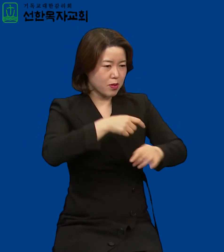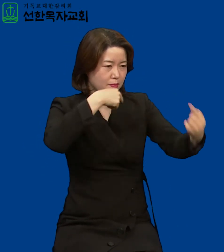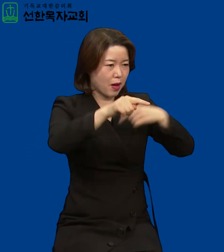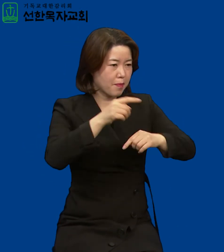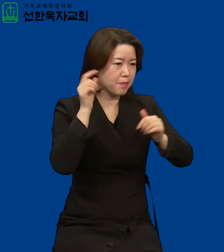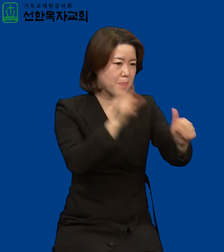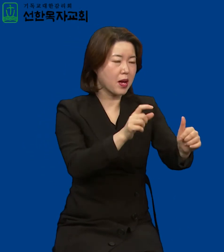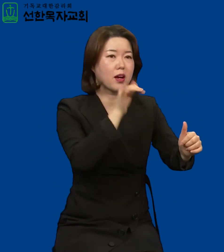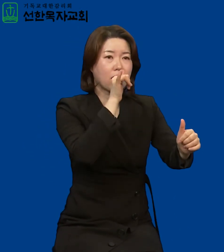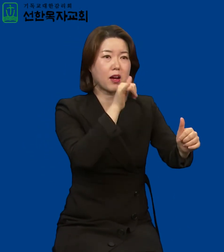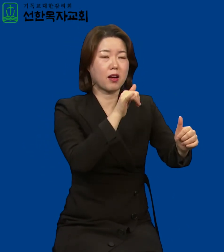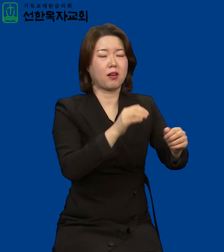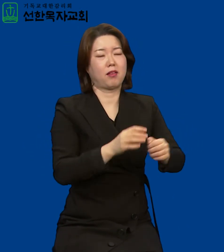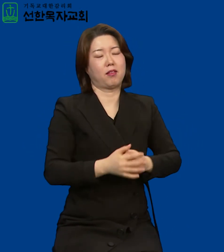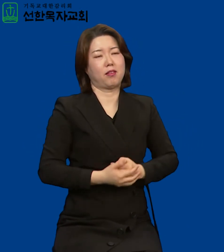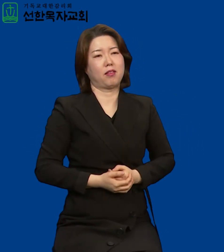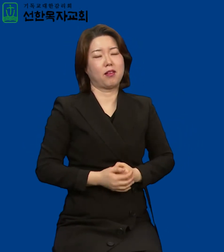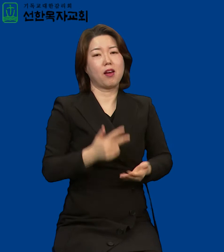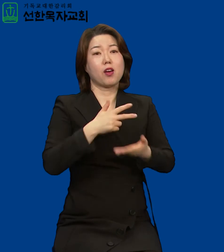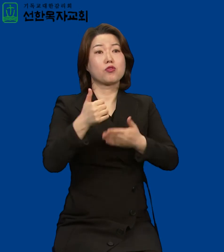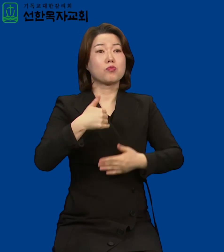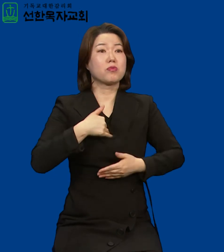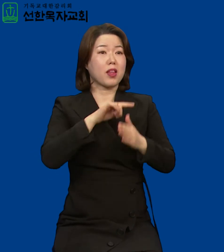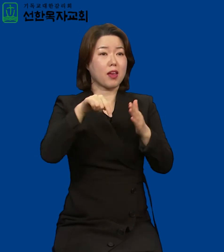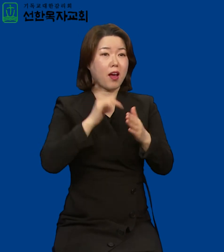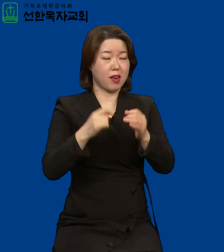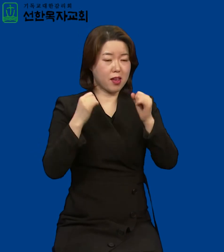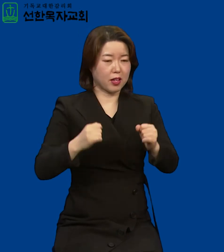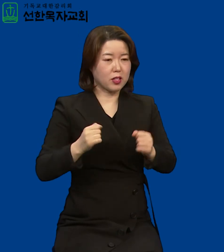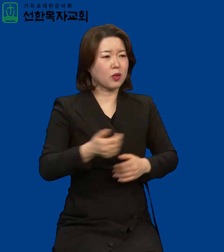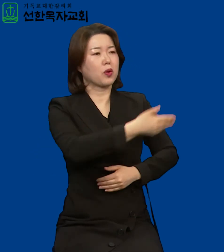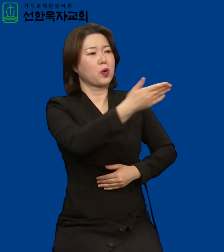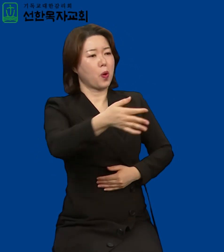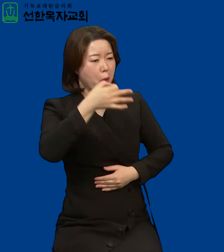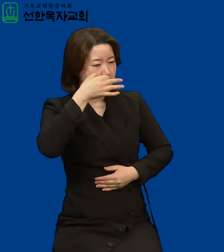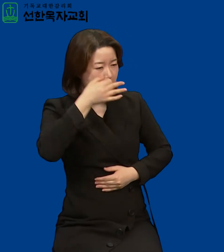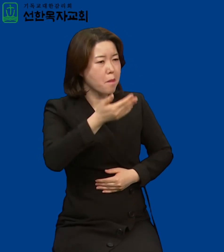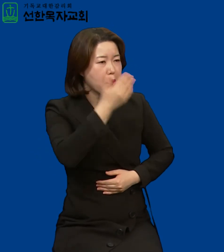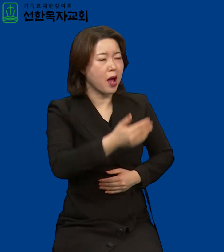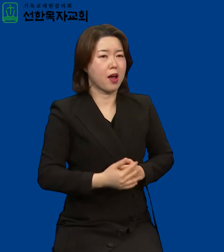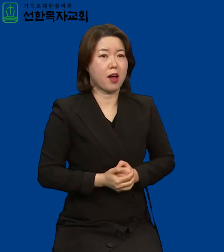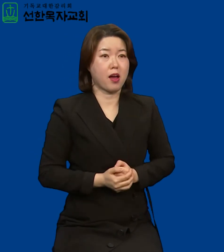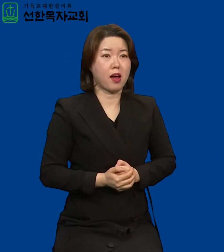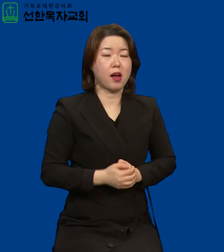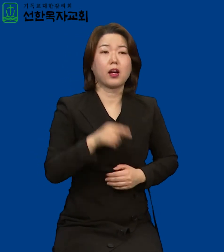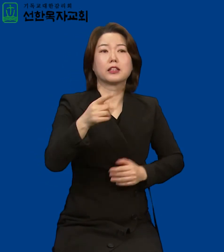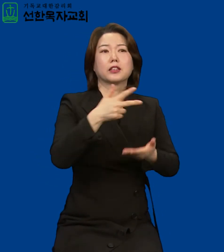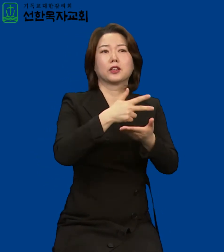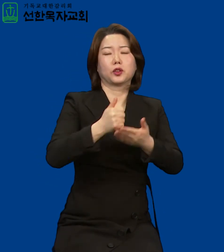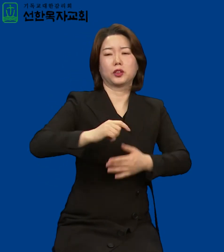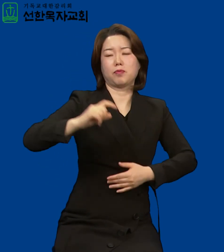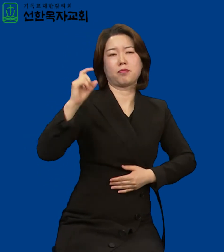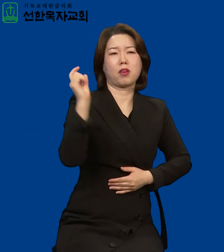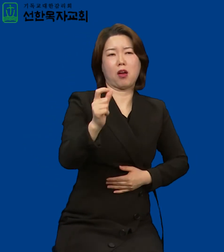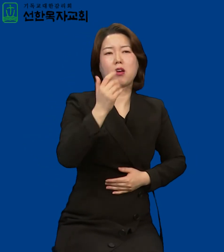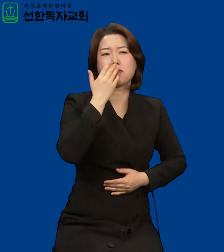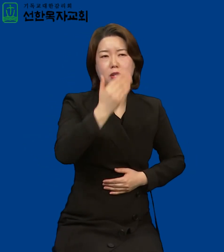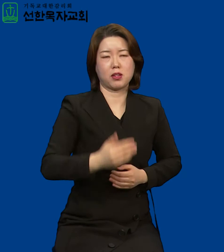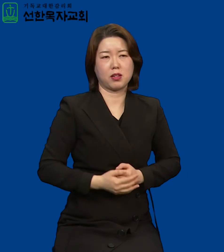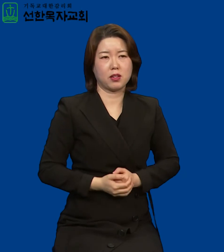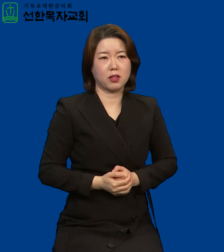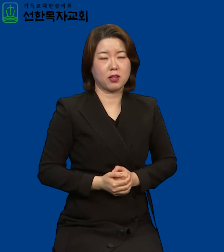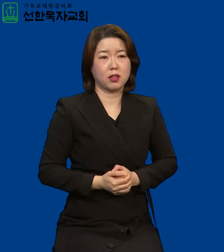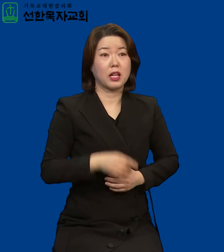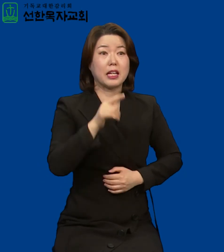것이라. 주님이 내 안에 계신 것을 여러분이 보게 될 것이라. 그 주님은 강하신 분이시라. 이제